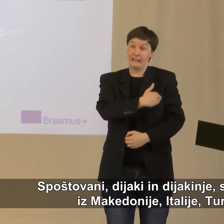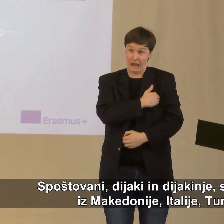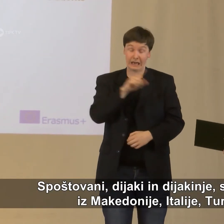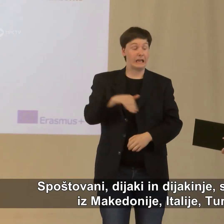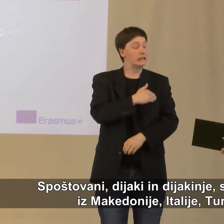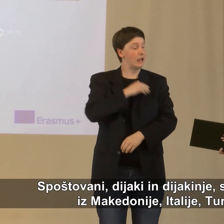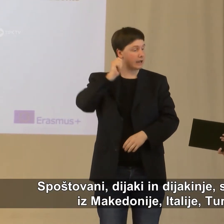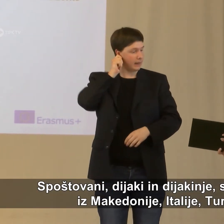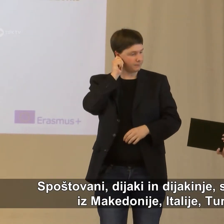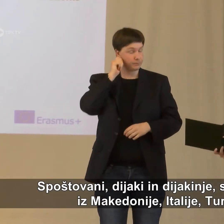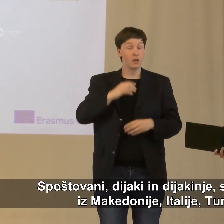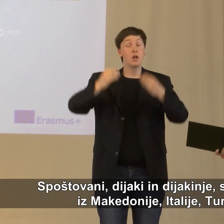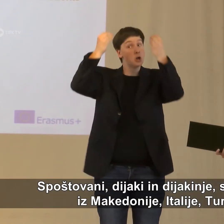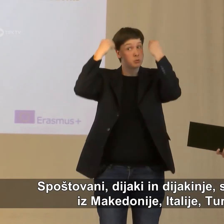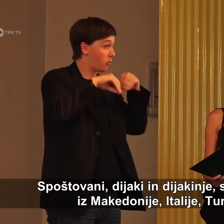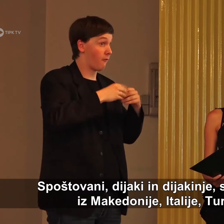Spoštovani dijaki in dijakinje,